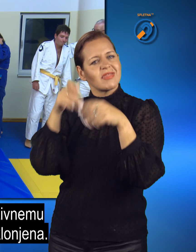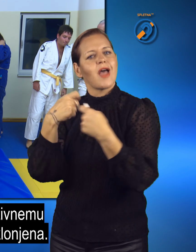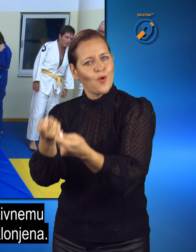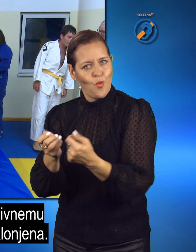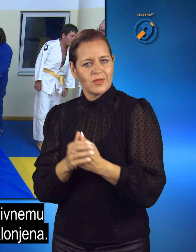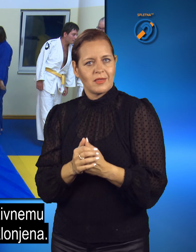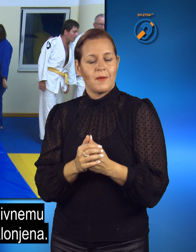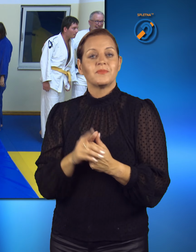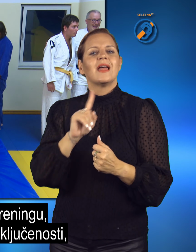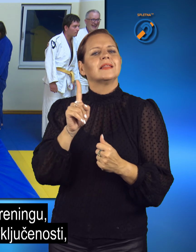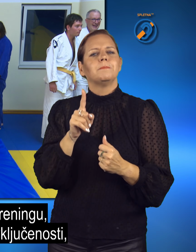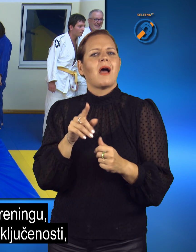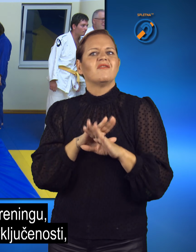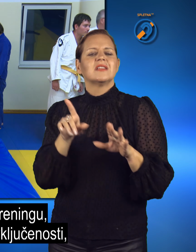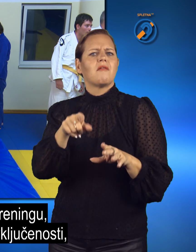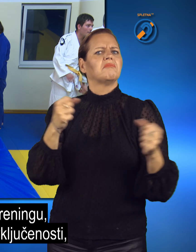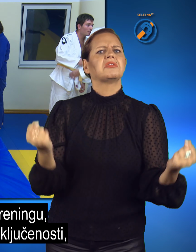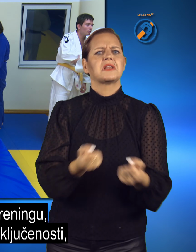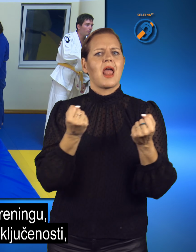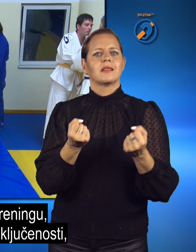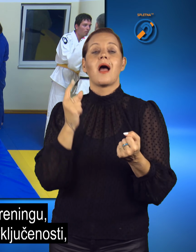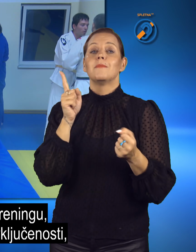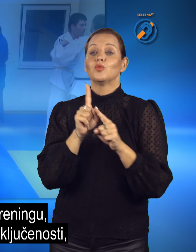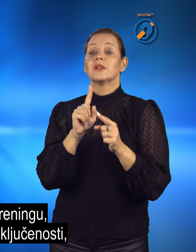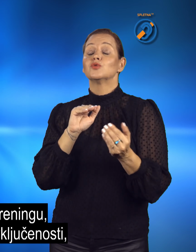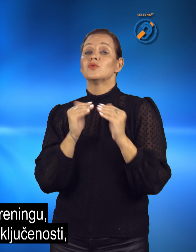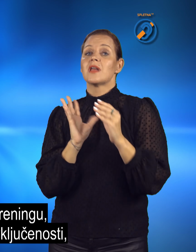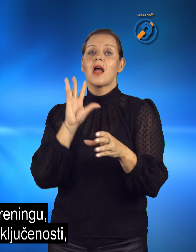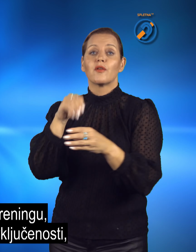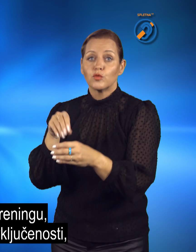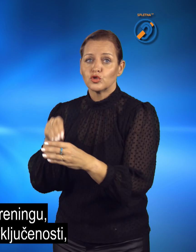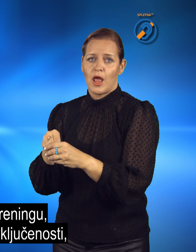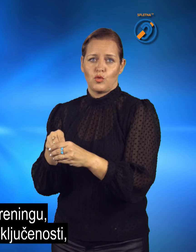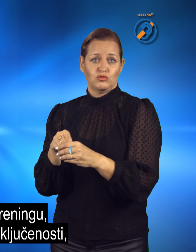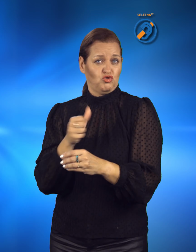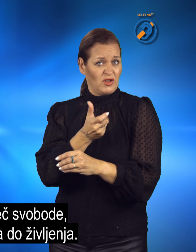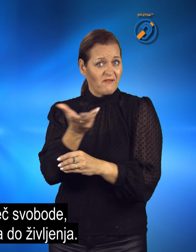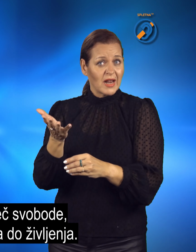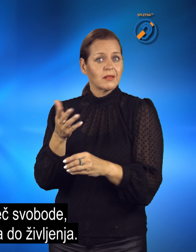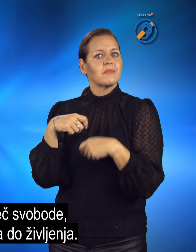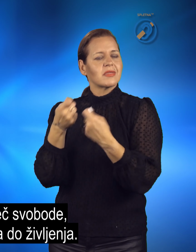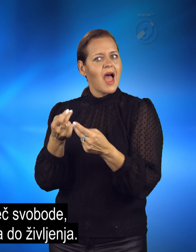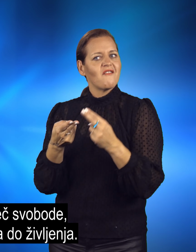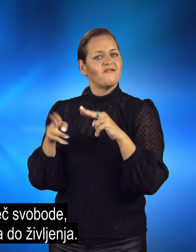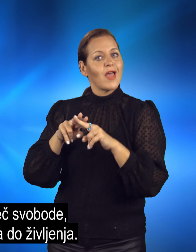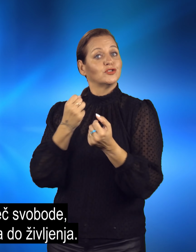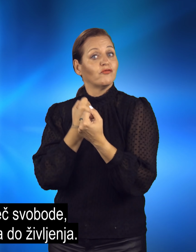naklonjena. Ni pa vse le v treningu, ampak v socialni vključenosti,